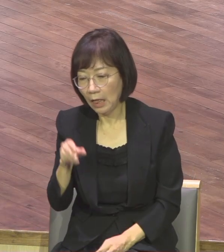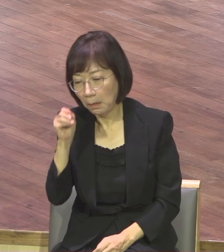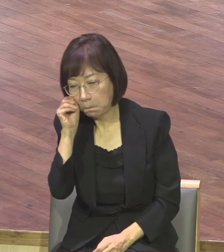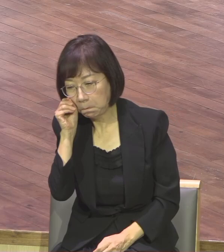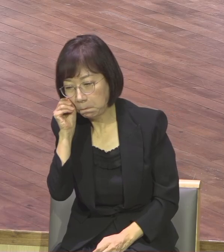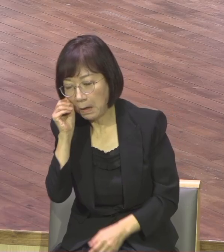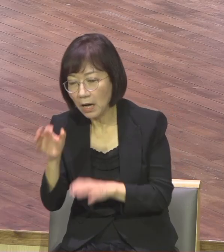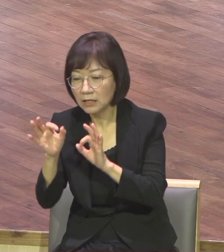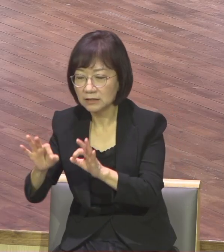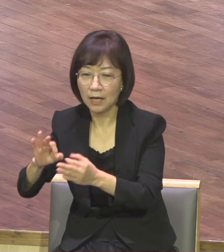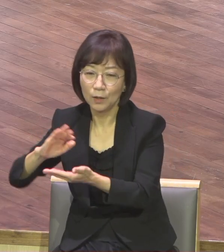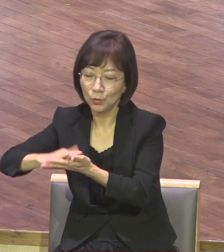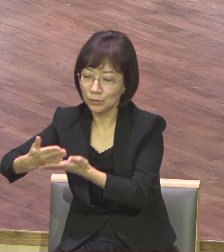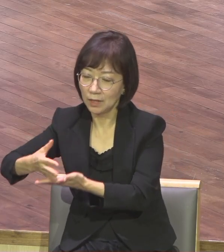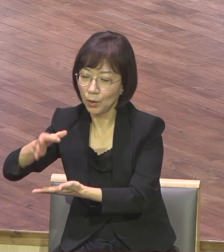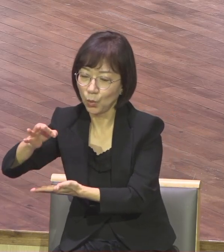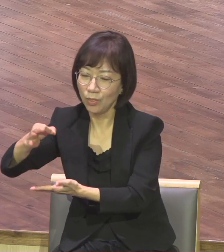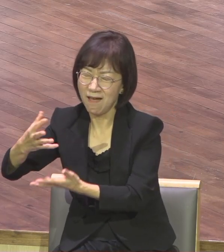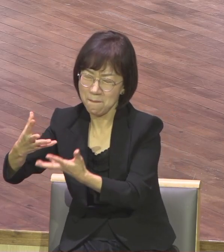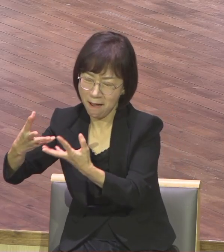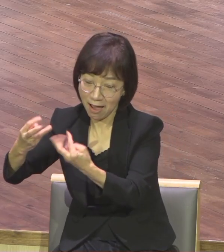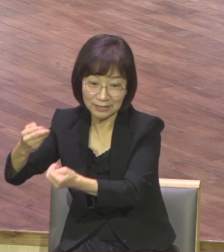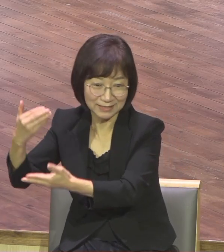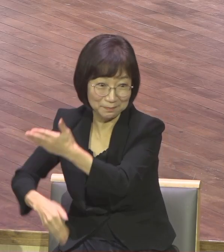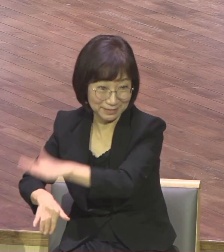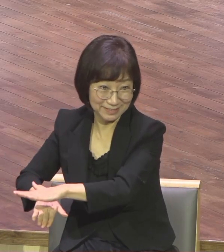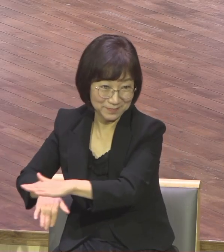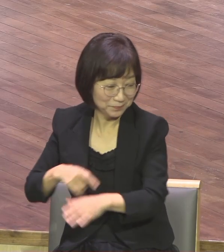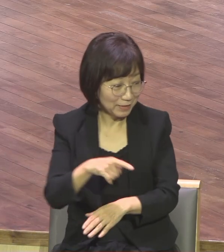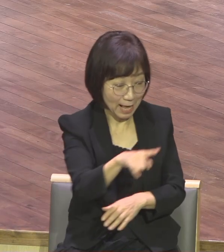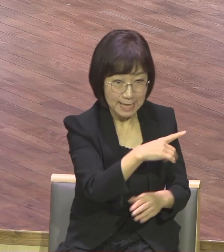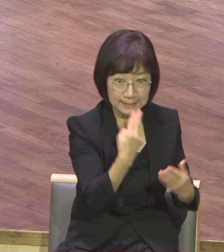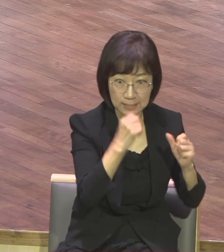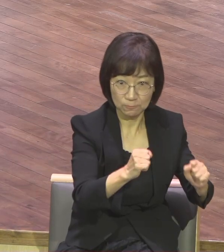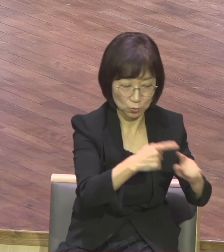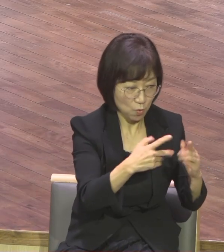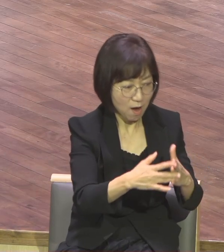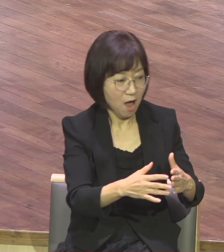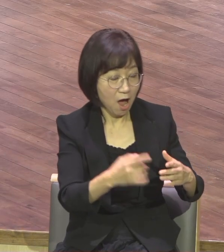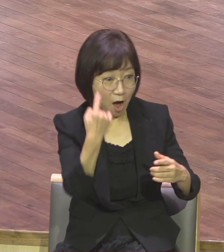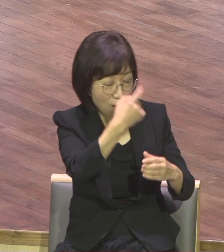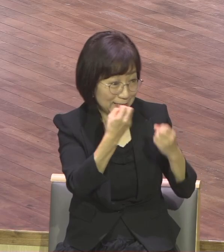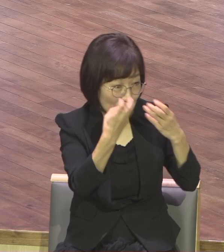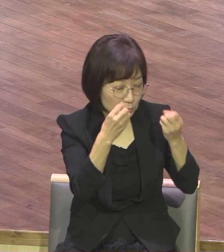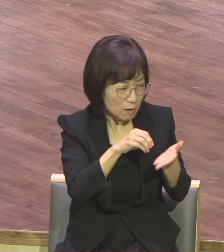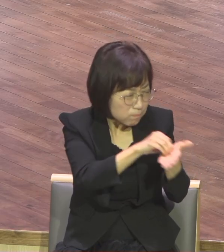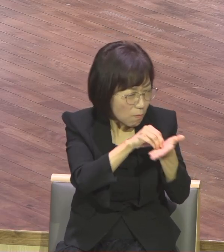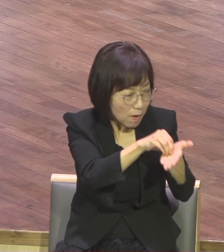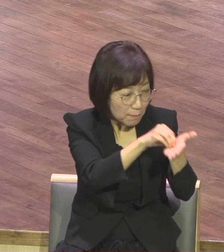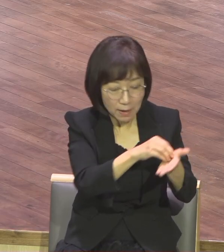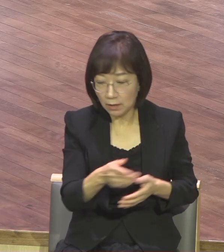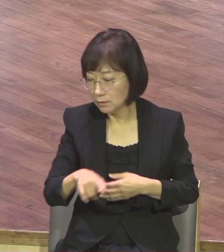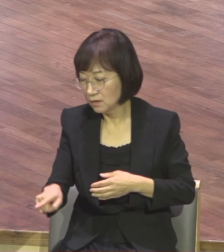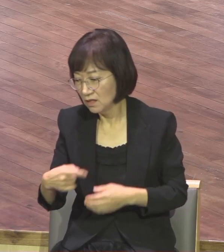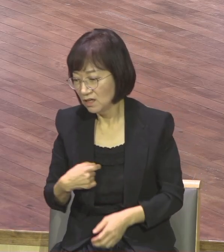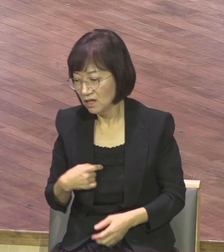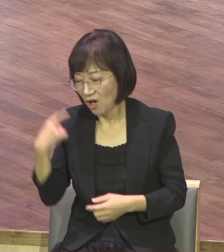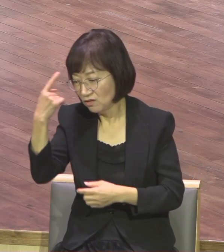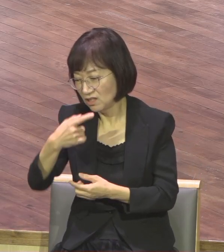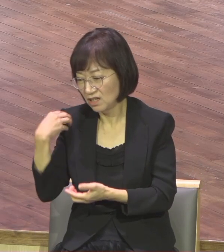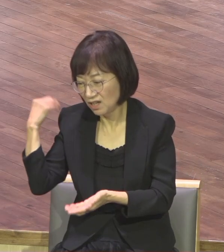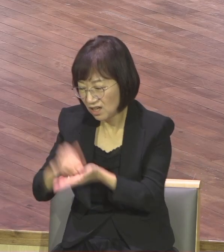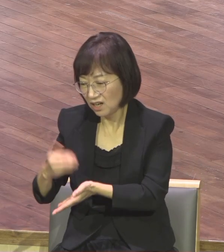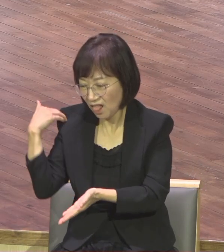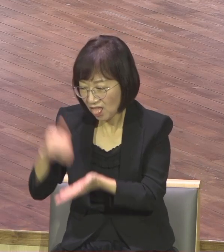남아있다. 살아있는 교회는 새로운 얼굴들이 많지만 죽어가는 교회는 항상 그 사람이 그 사람이다.